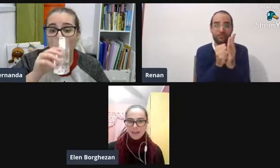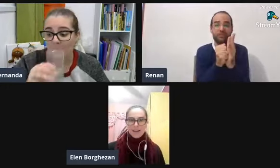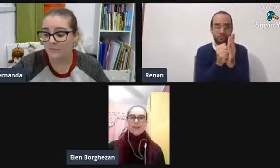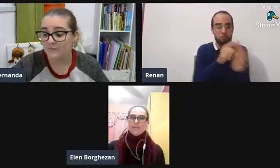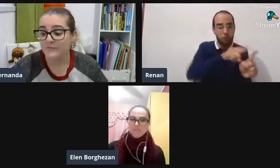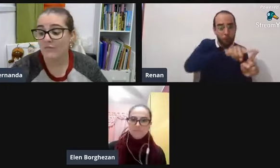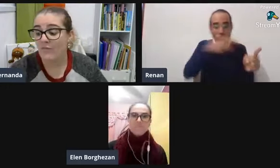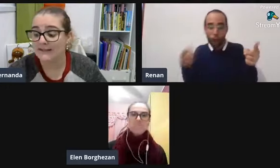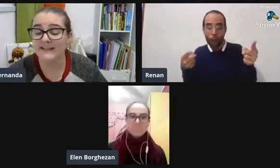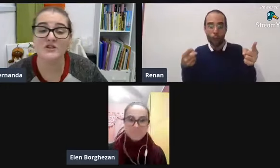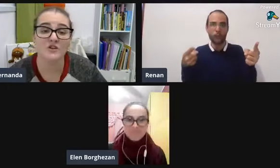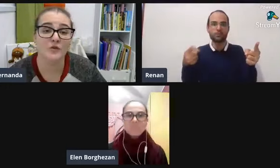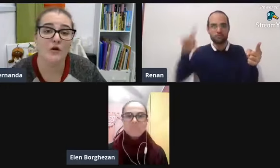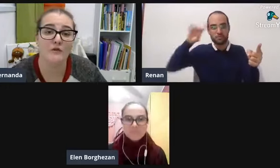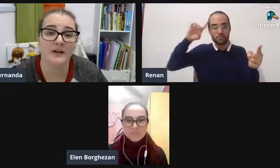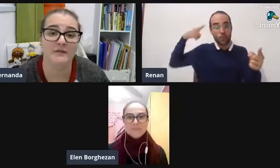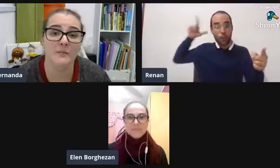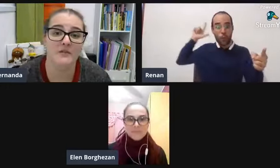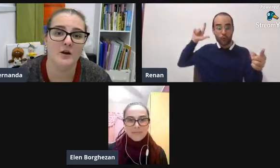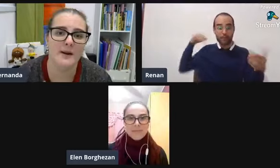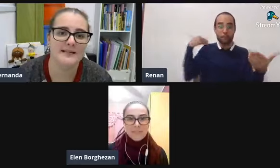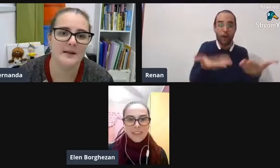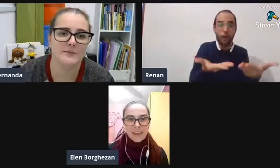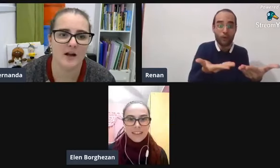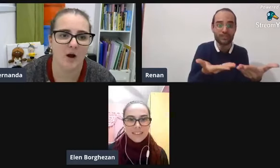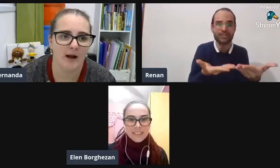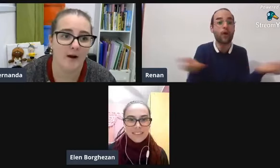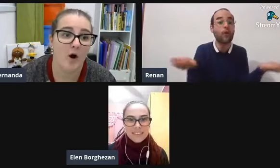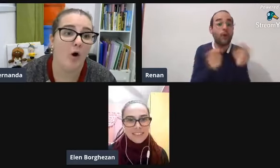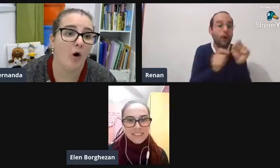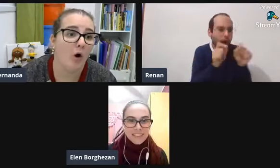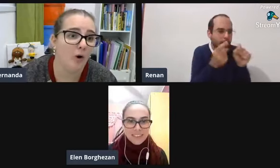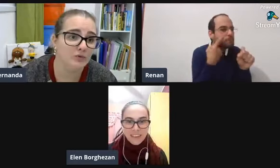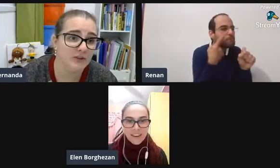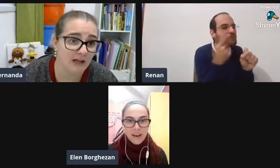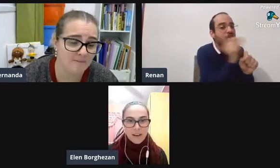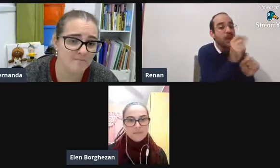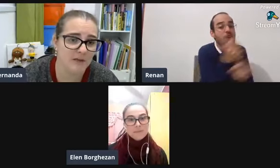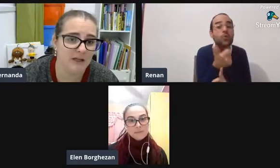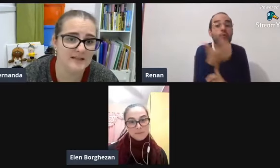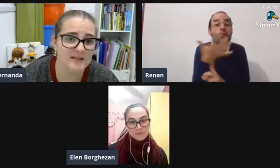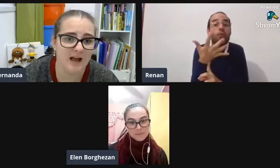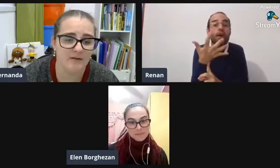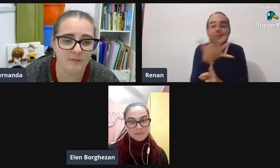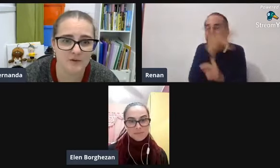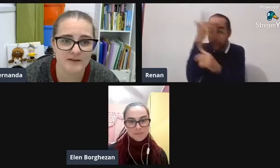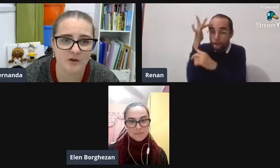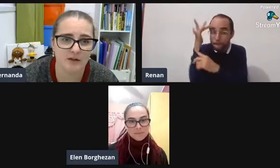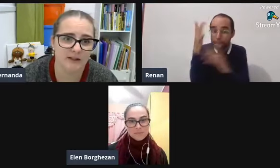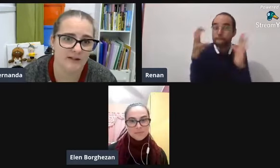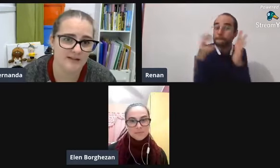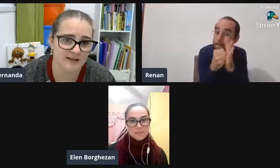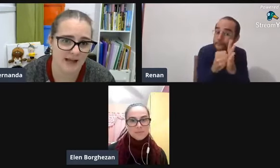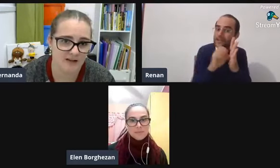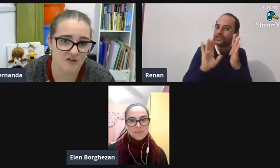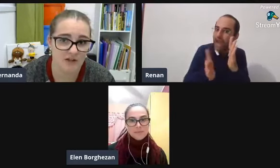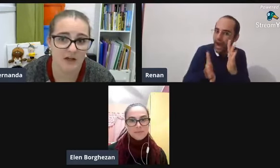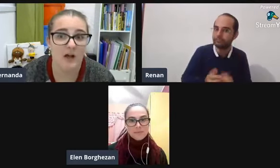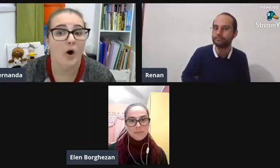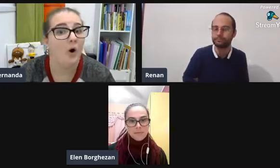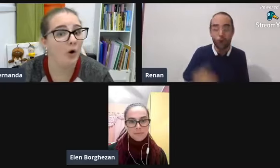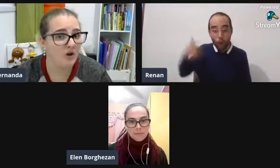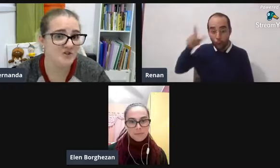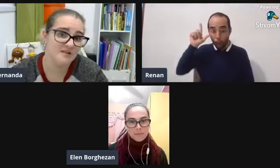Bom. Deixa eu conferir, vamos ver como é que estamos agora. Ontem estávamos em